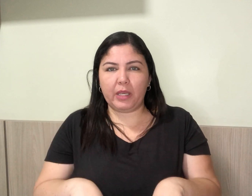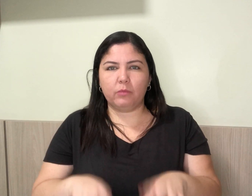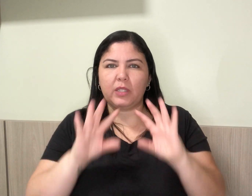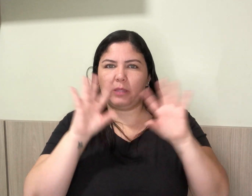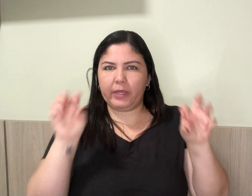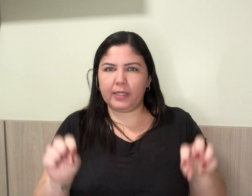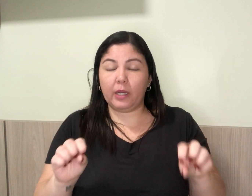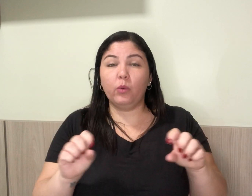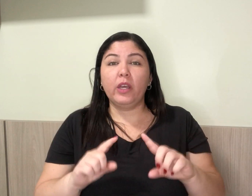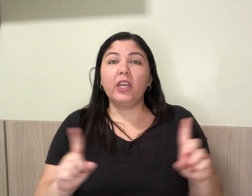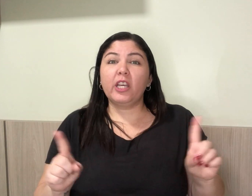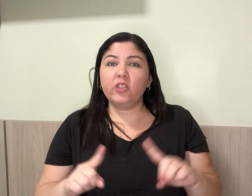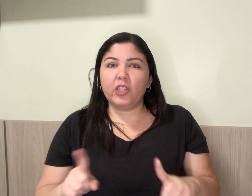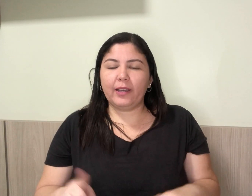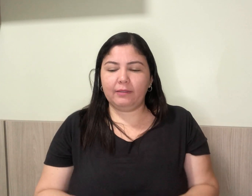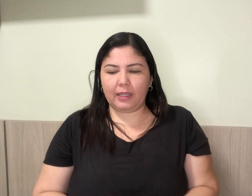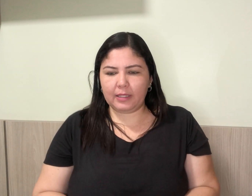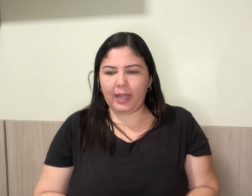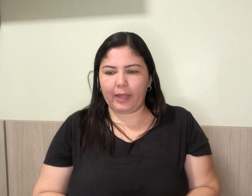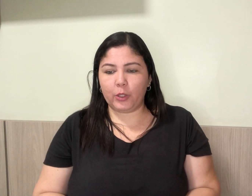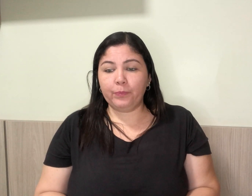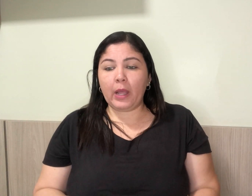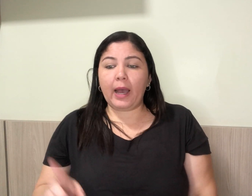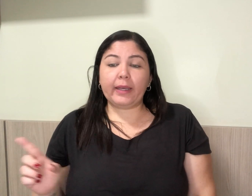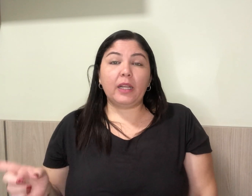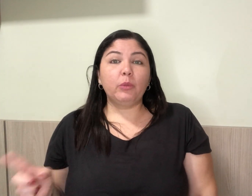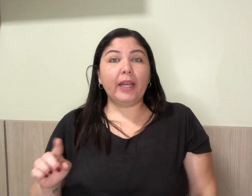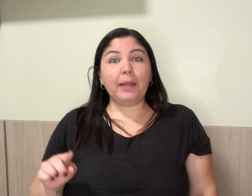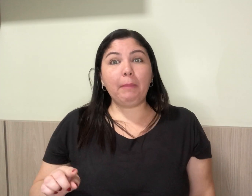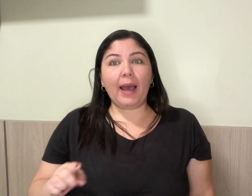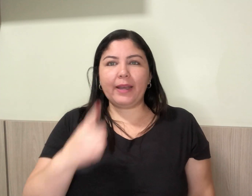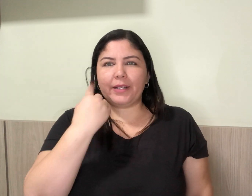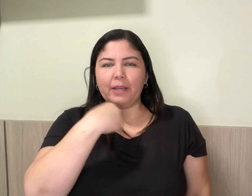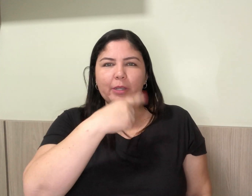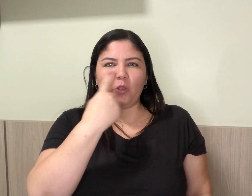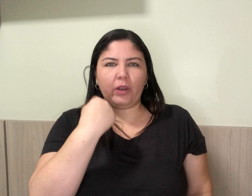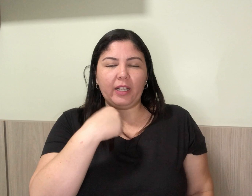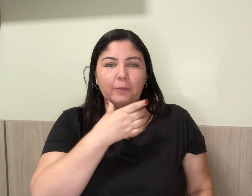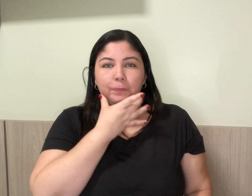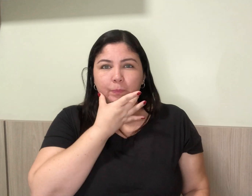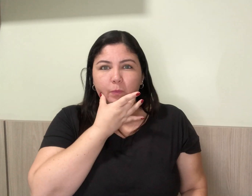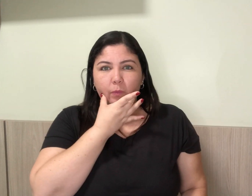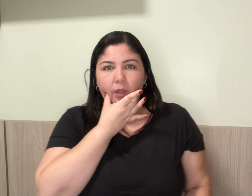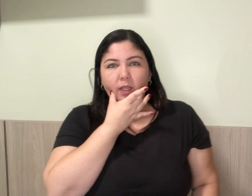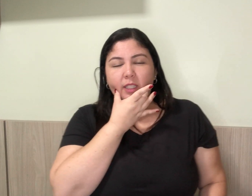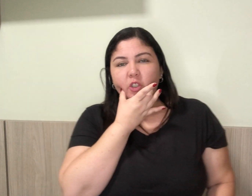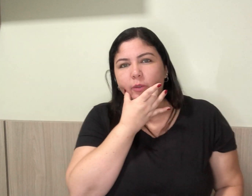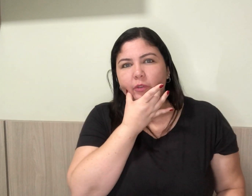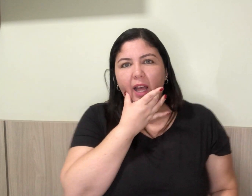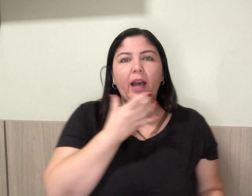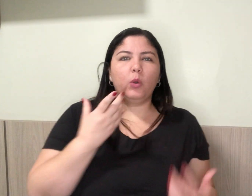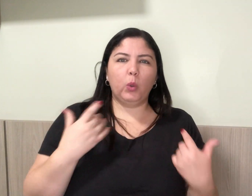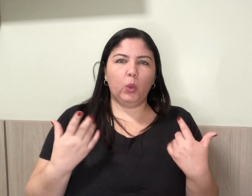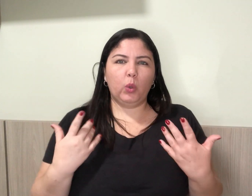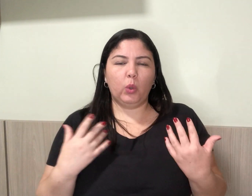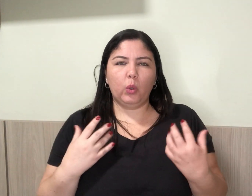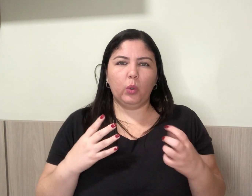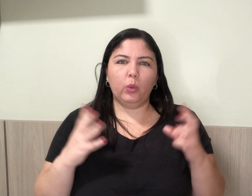mesmos. A expressão indica a intensidade. Aquela mulher é magra. Lembra que eu falei de inflar